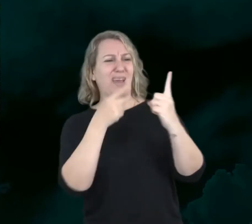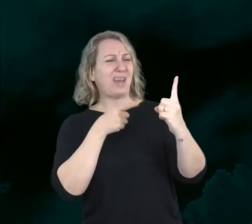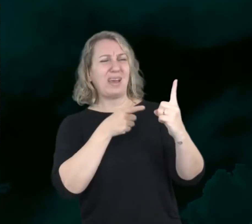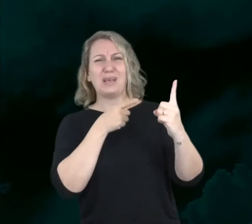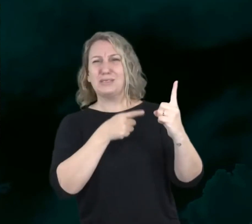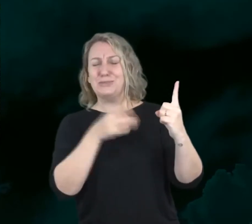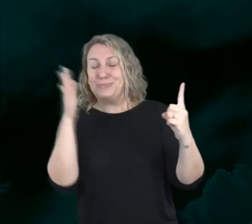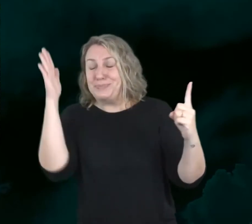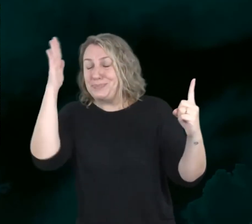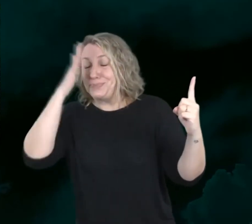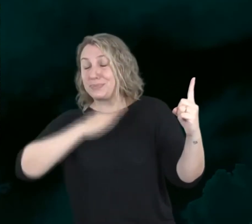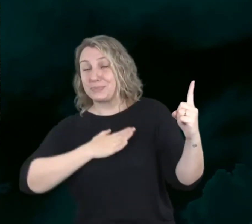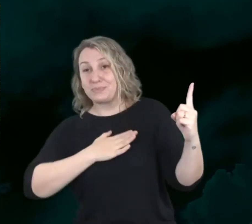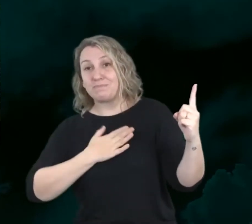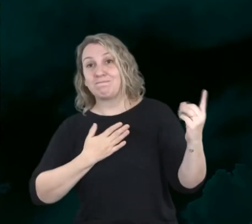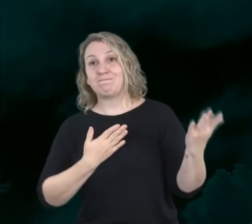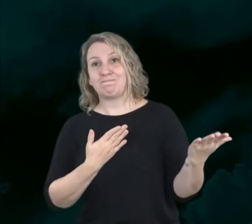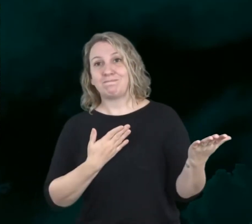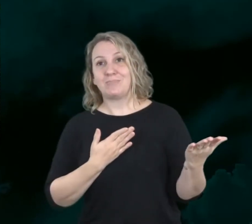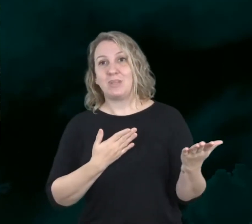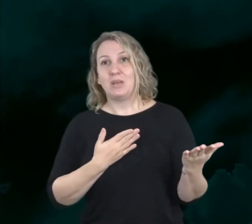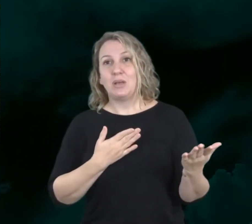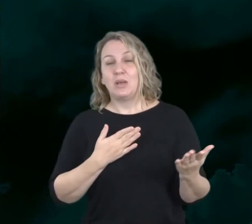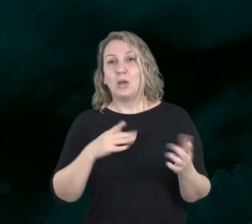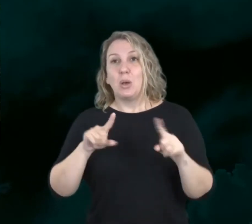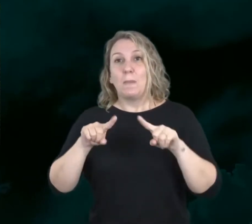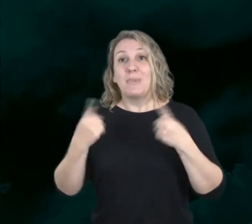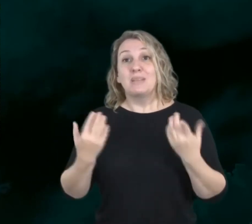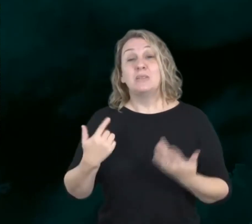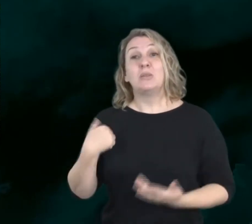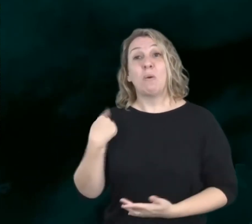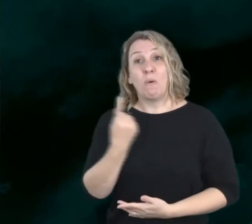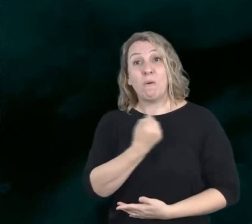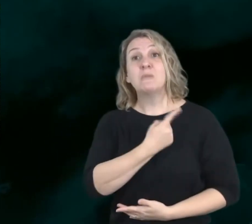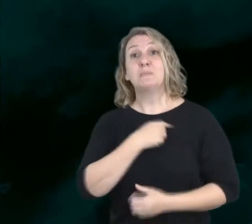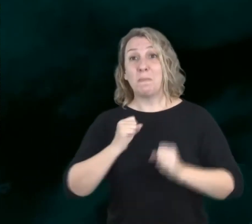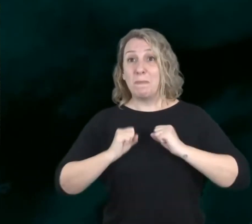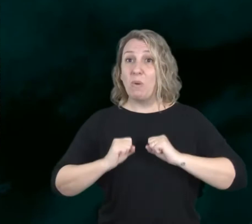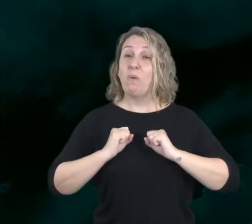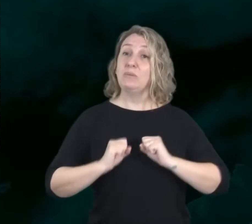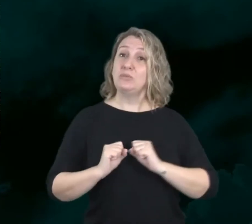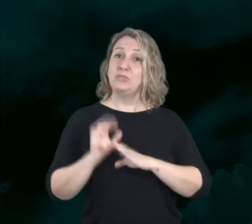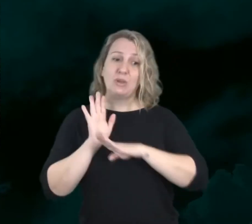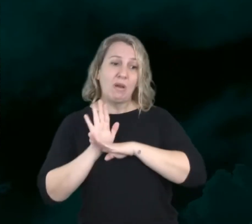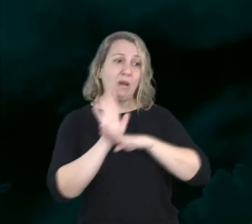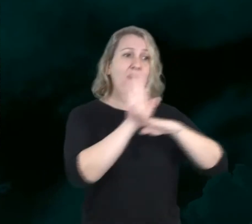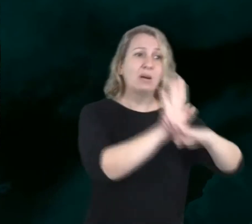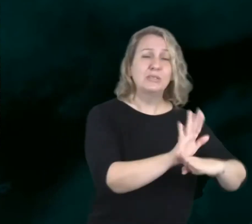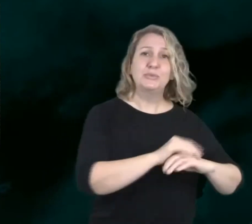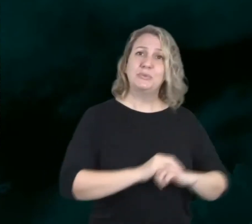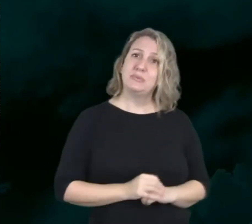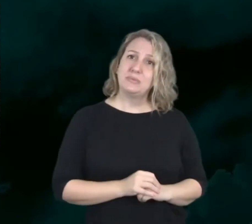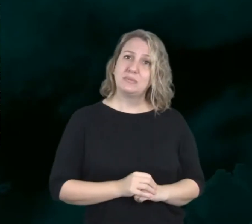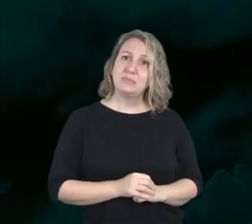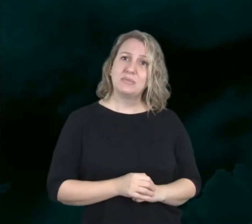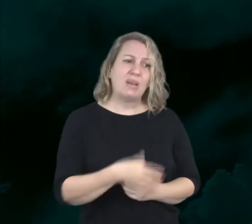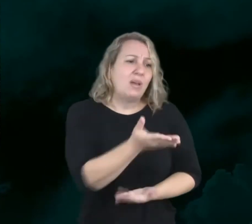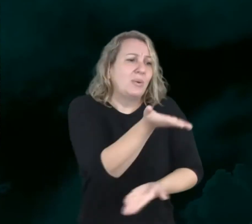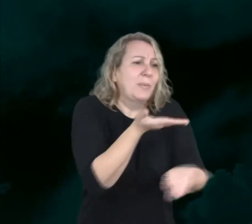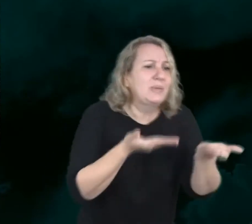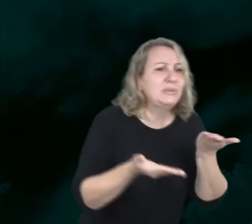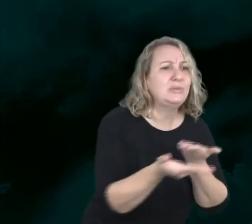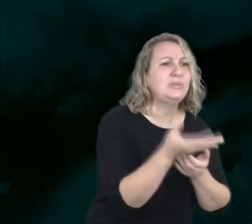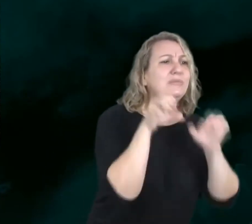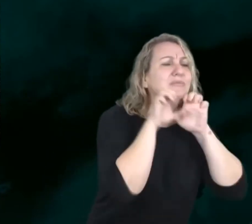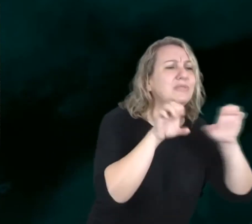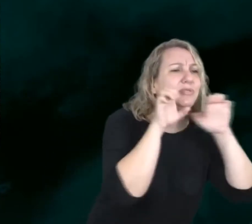Mas nós podemos salvar essas pessoas, nós podemos reconectar essas pessoas com Deus como nós fomos reconectados. E não